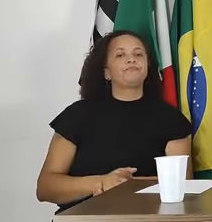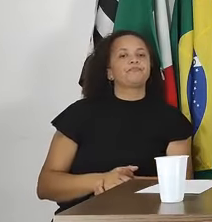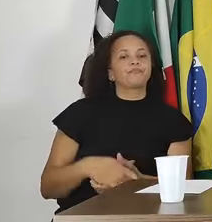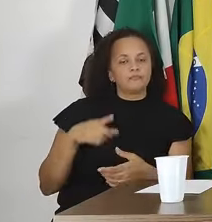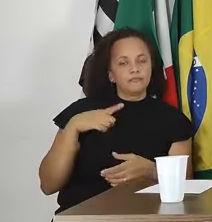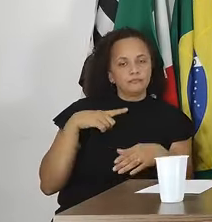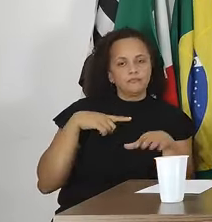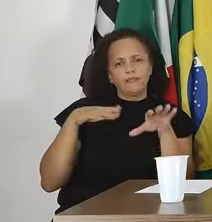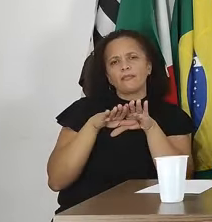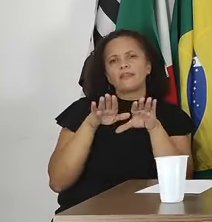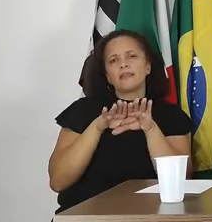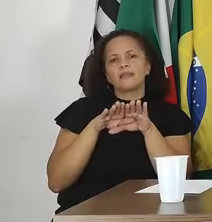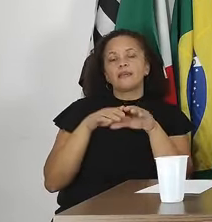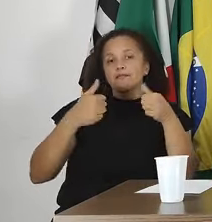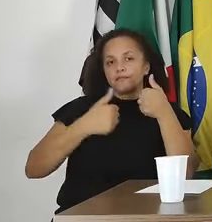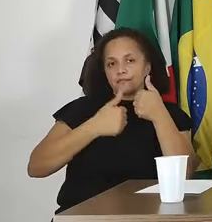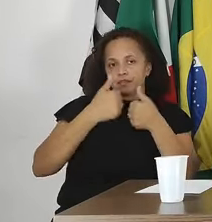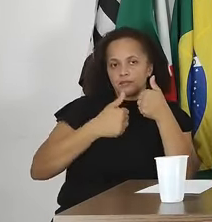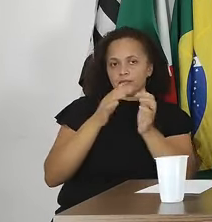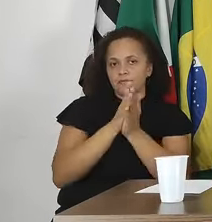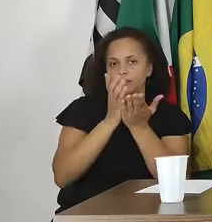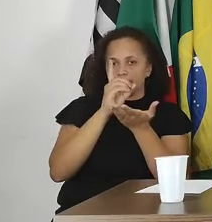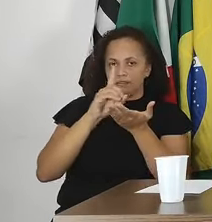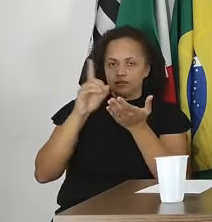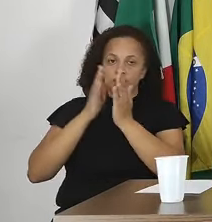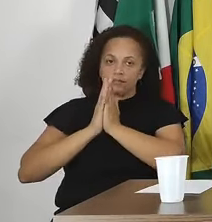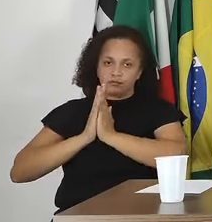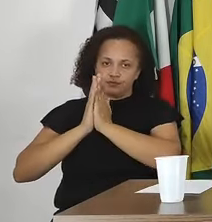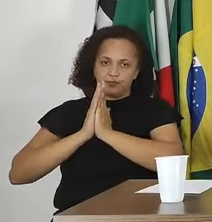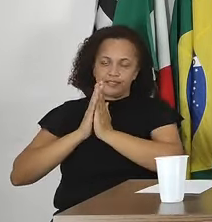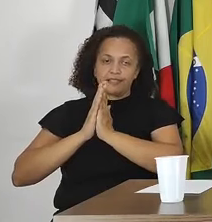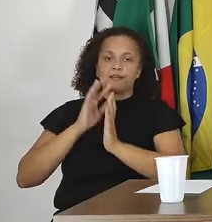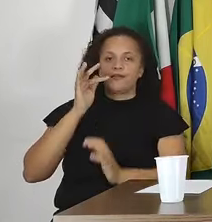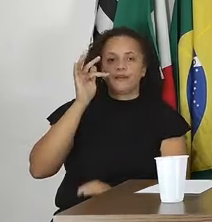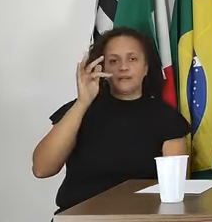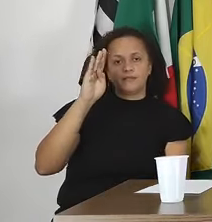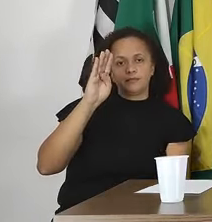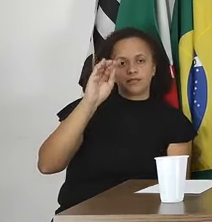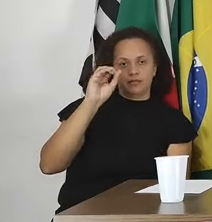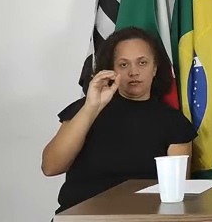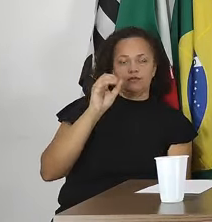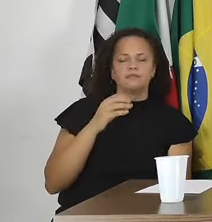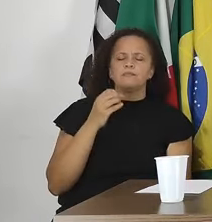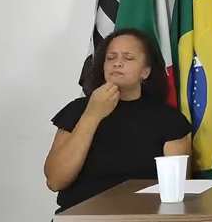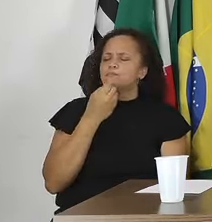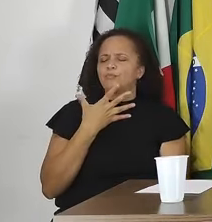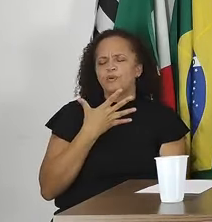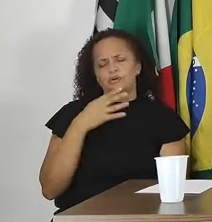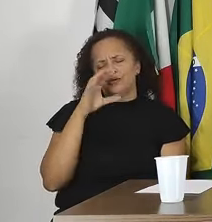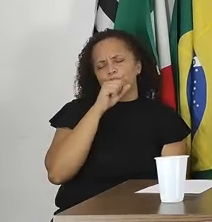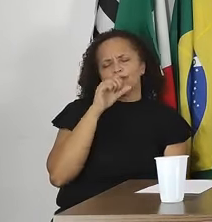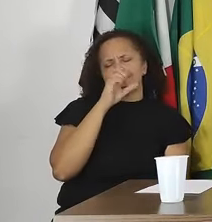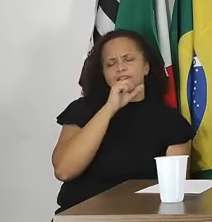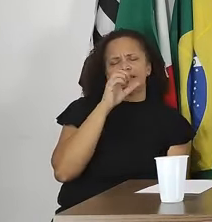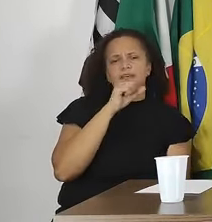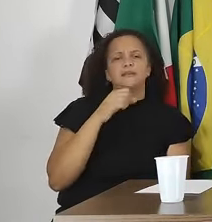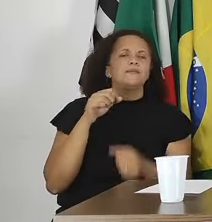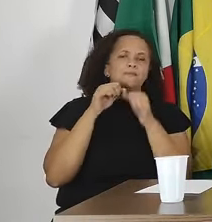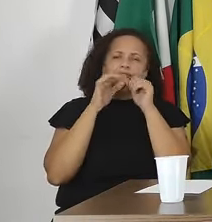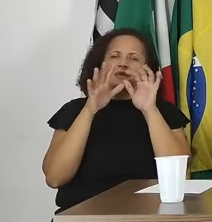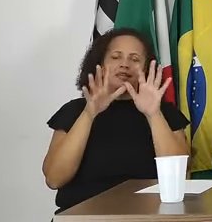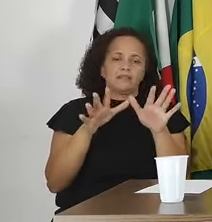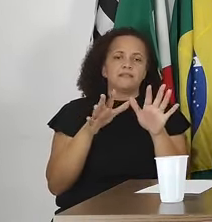a FBO todos os sábados, né? Tá sendo uma bênção esse trabalho com os meninos lá no Baronesa. Quem